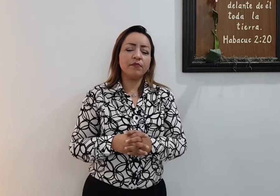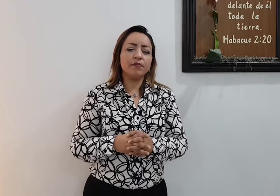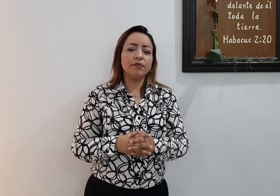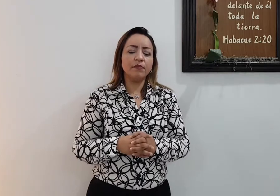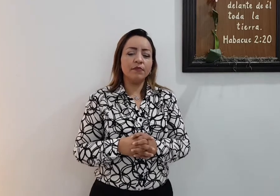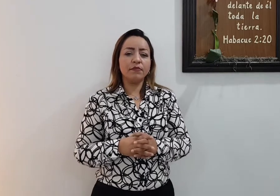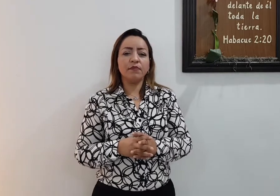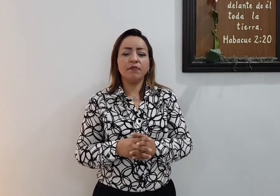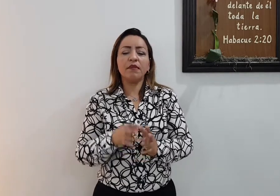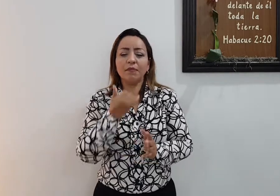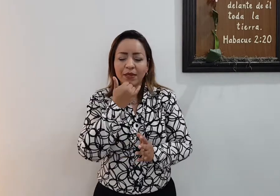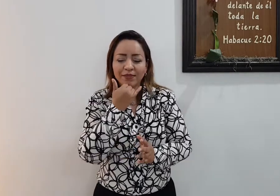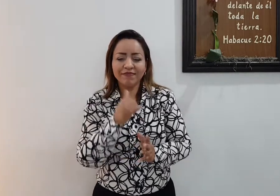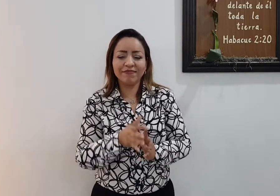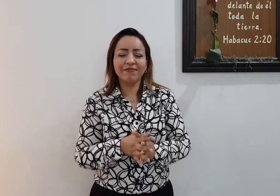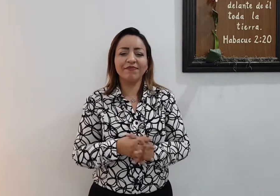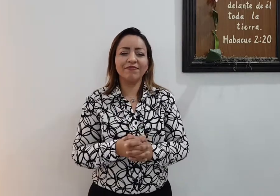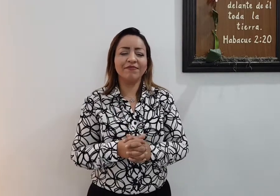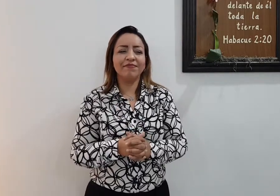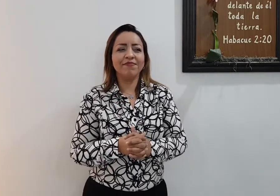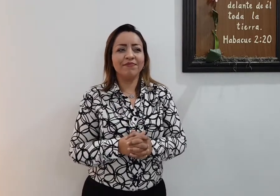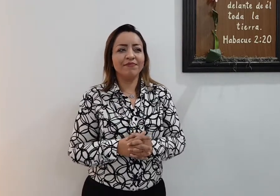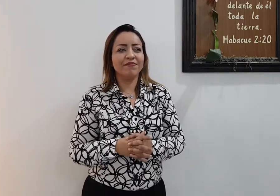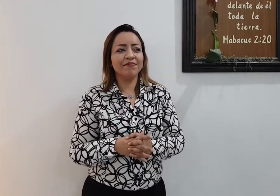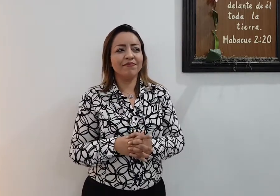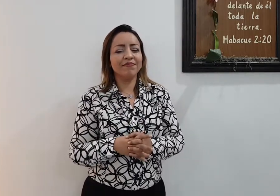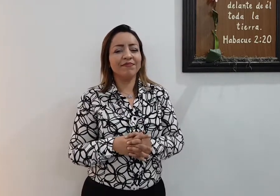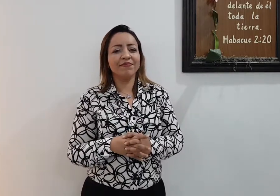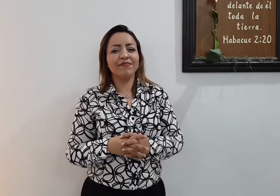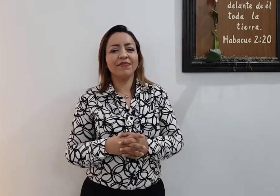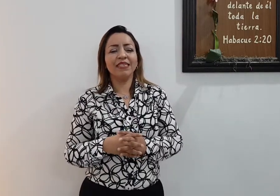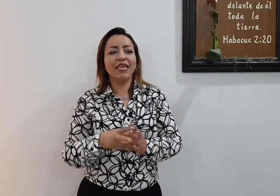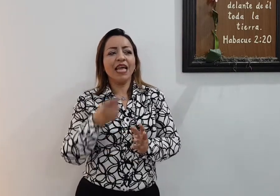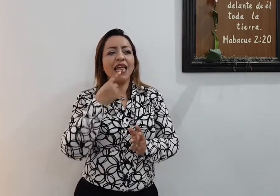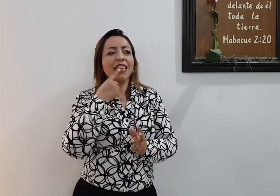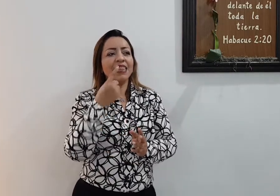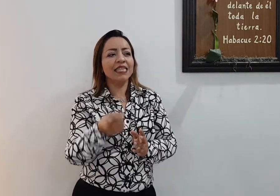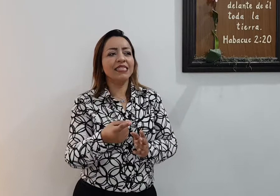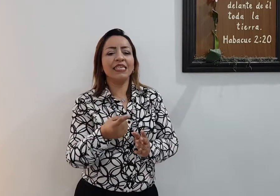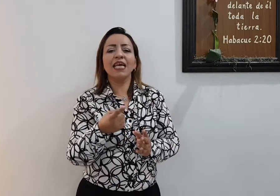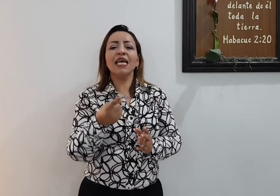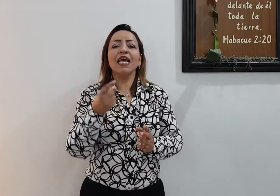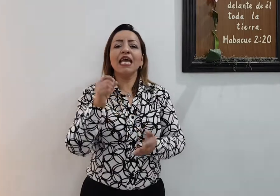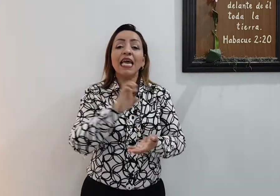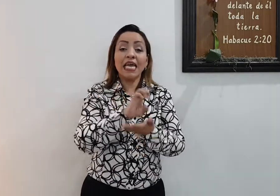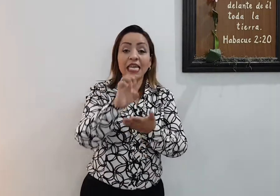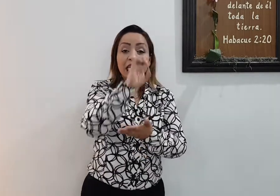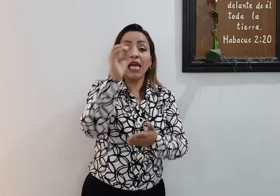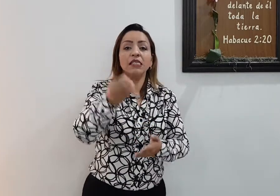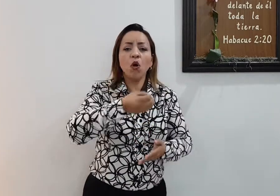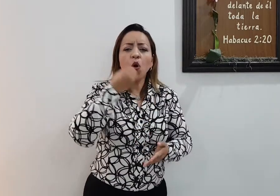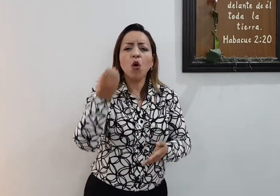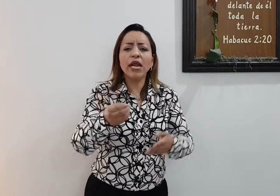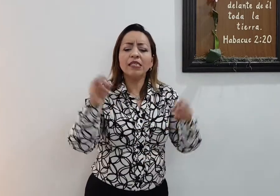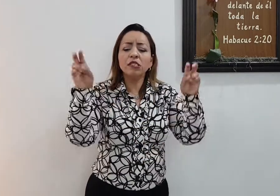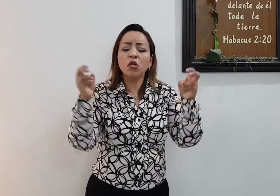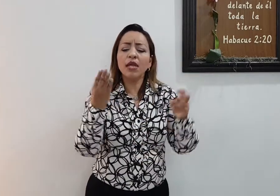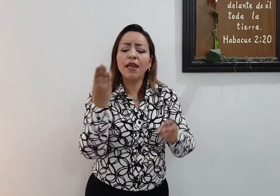que por mandato tuyo he hecho todo esto. Y entonces respóndeme, Jehová, respóndeme, para que conozca